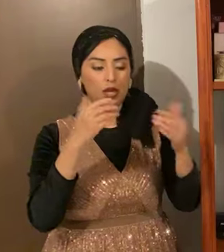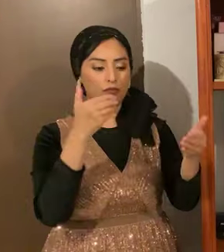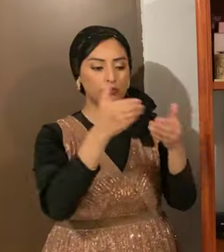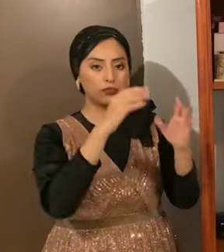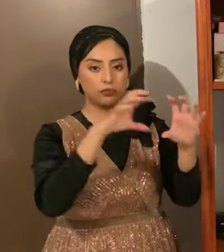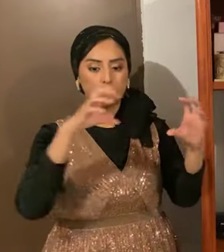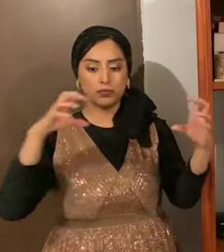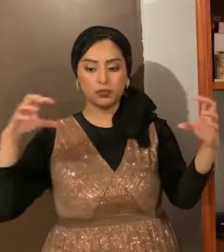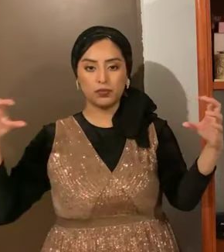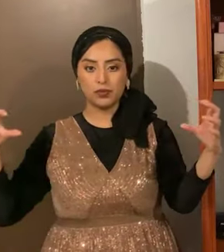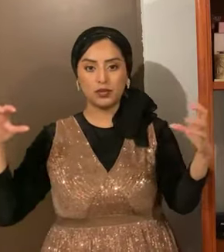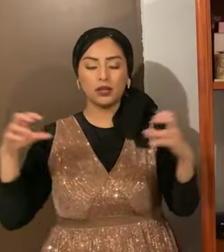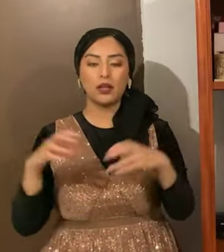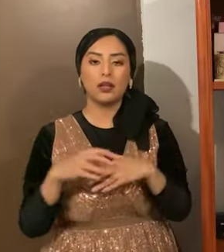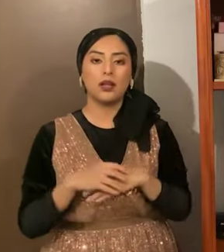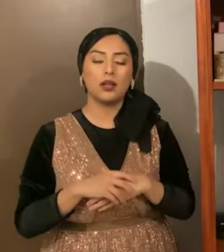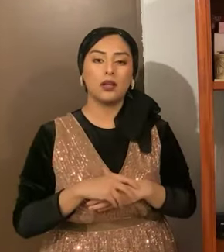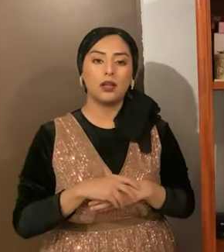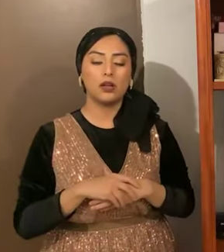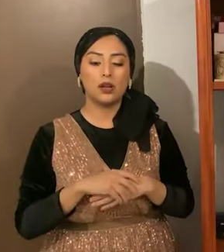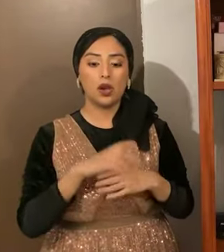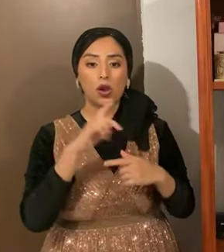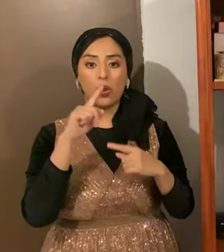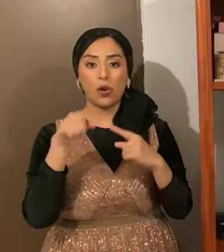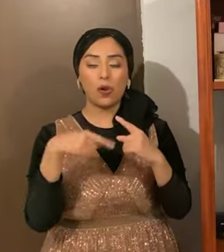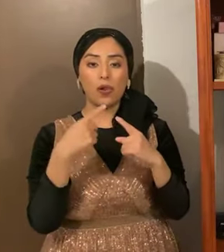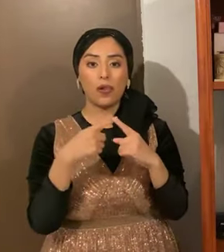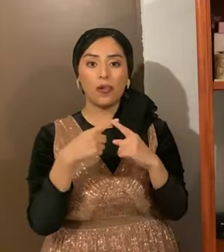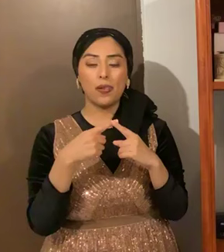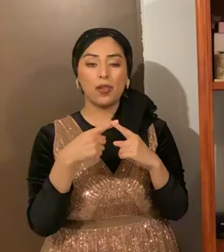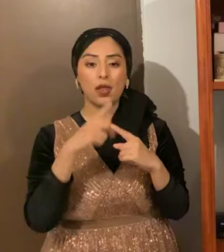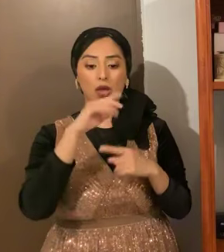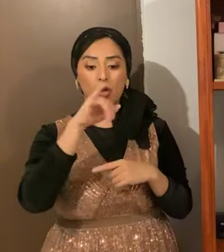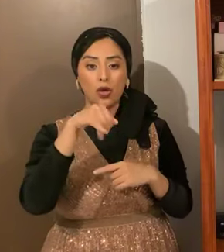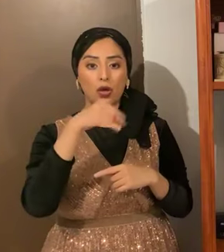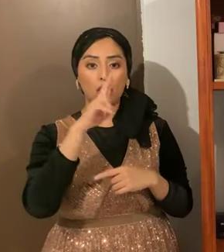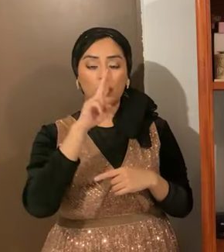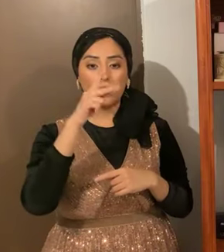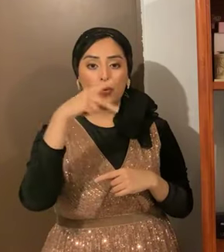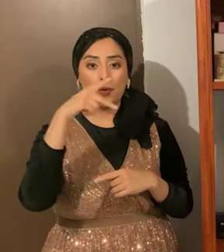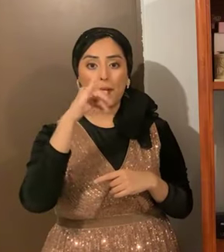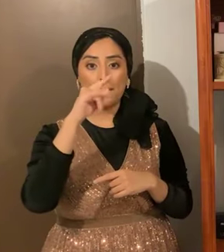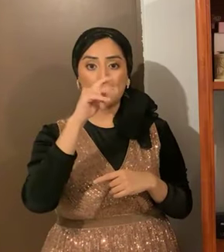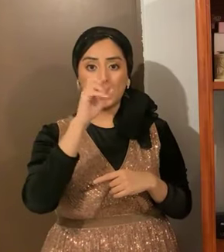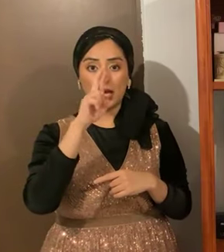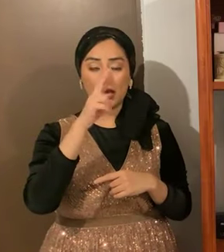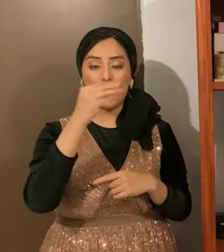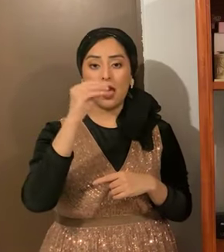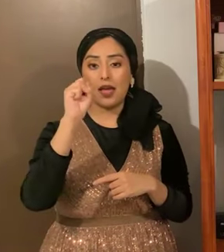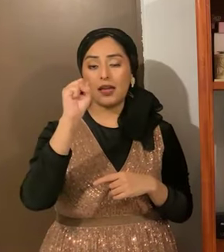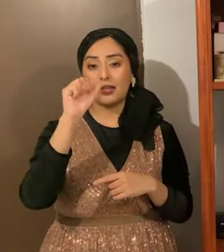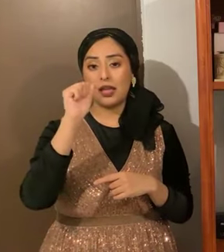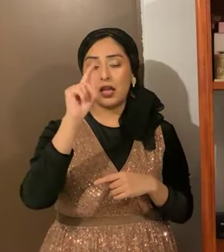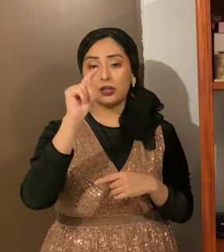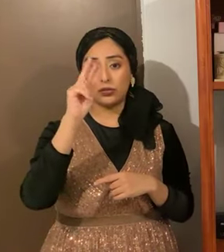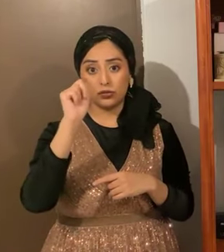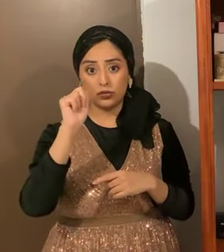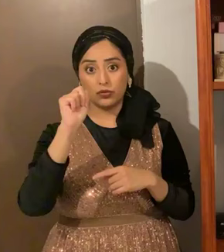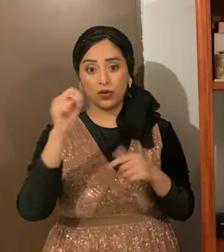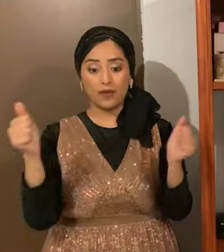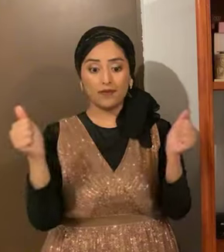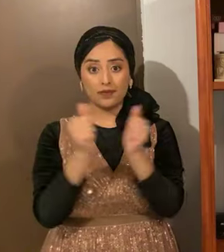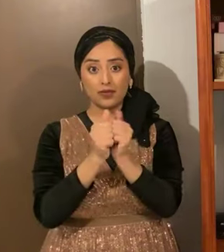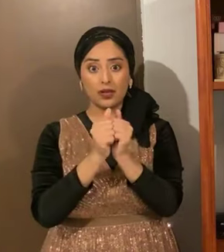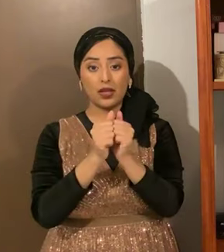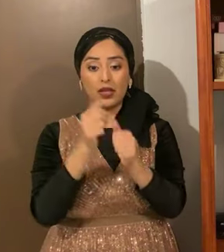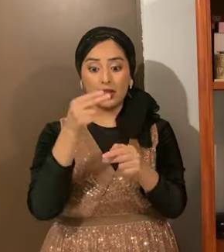Yahshua HaMashiach. De hecho, cuando se conjuntan Júpiter y Saturno, entonces a eso se le llama